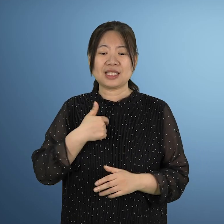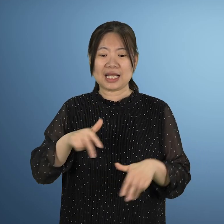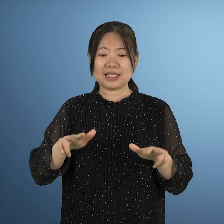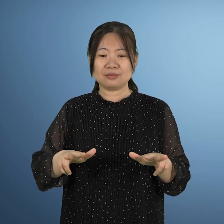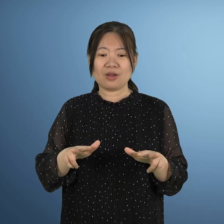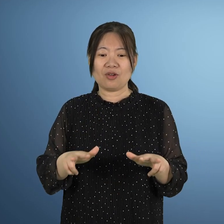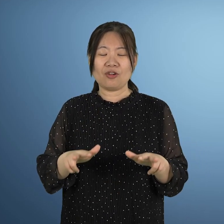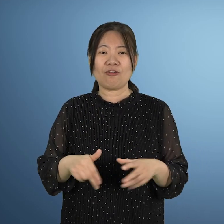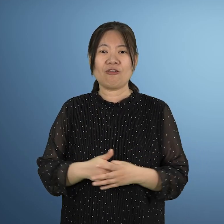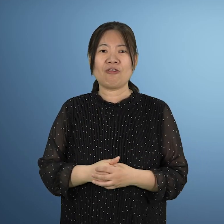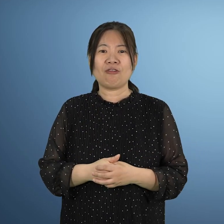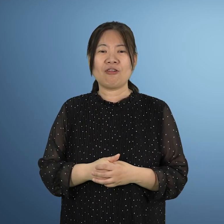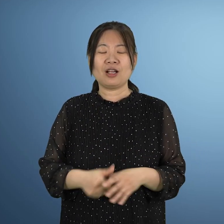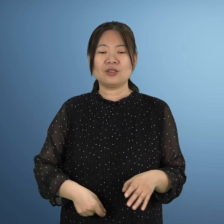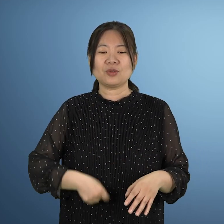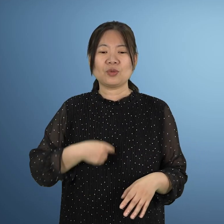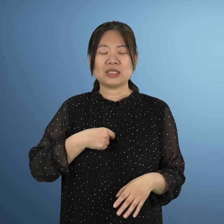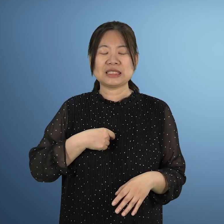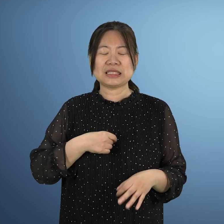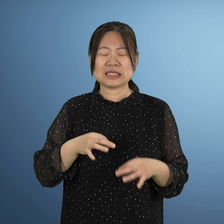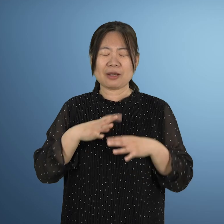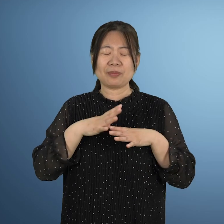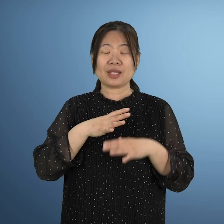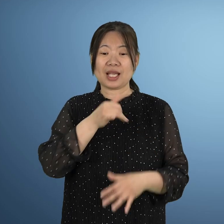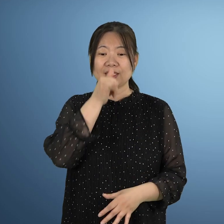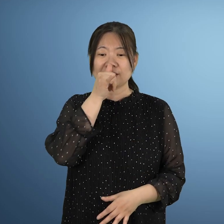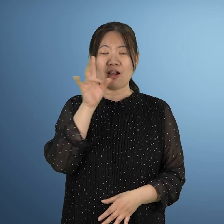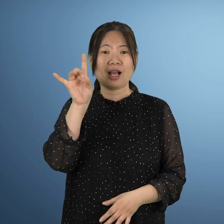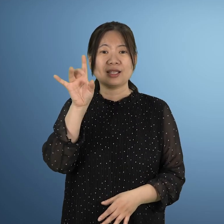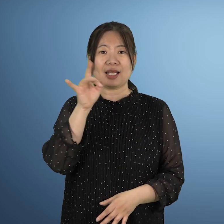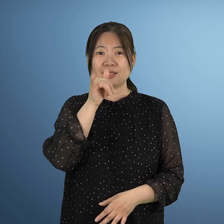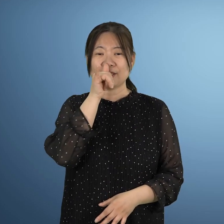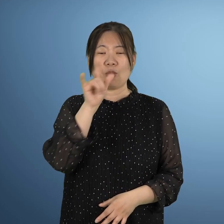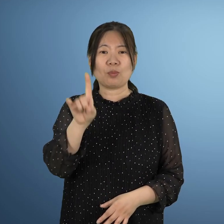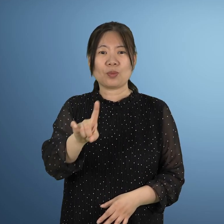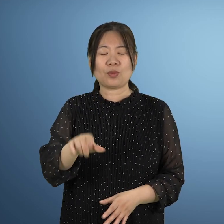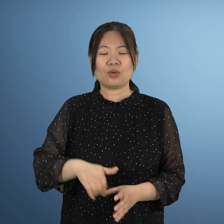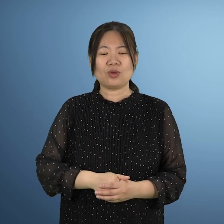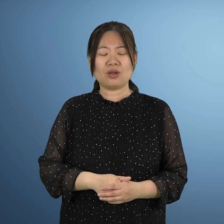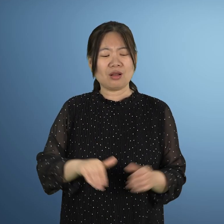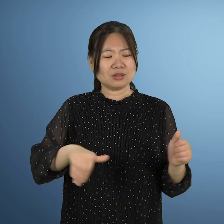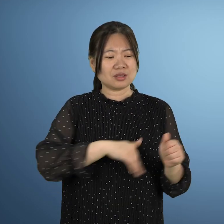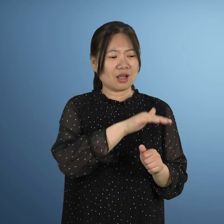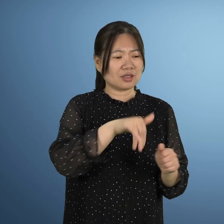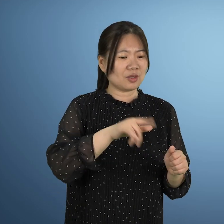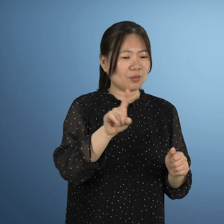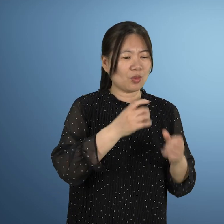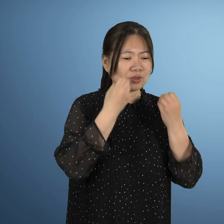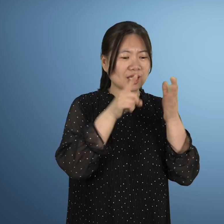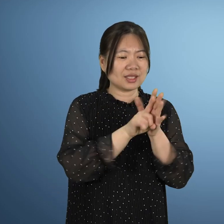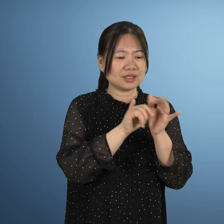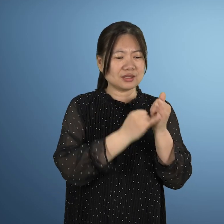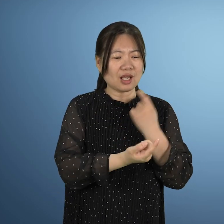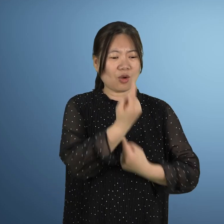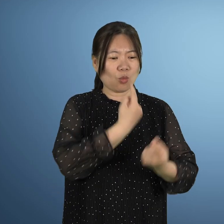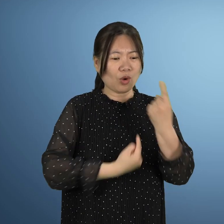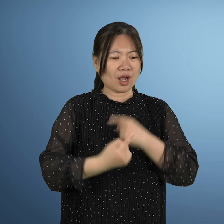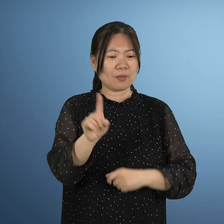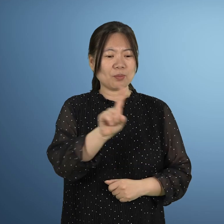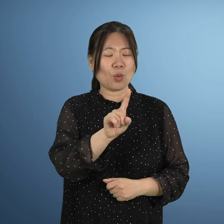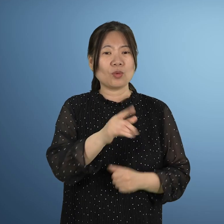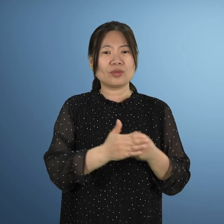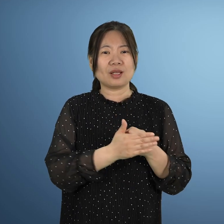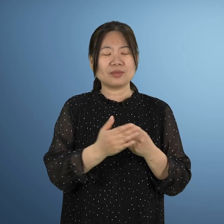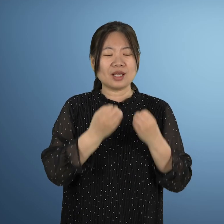이번에 사실 내심 깜짝 놀랐던 것이 뭐냐면 야, 이 상황에 무슨 새신자가 찾아오겠냐.